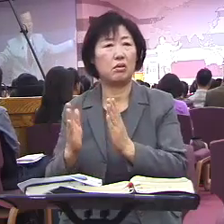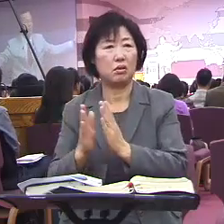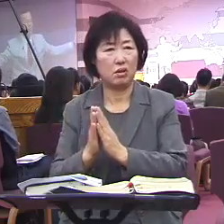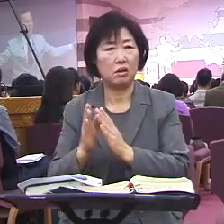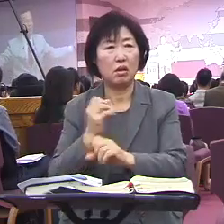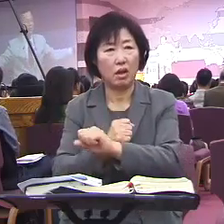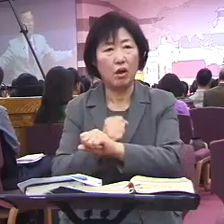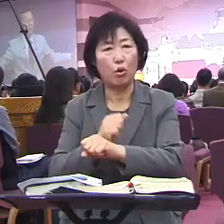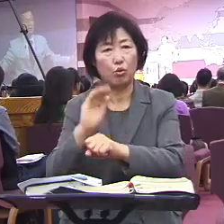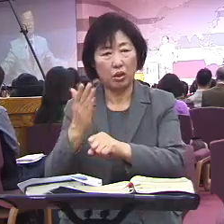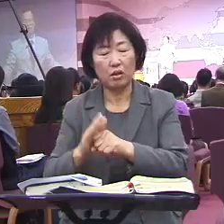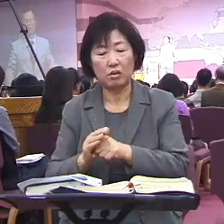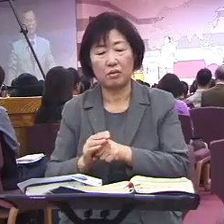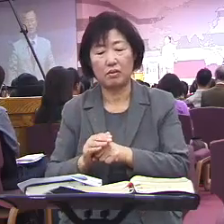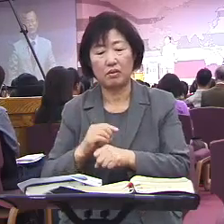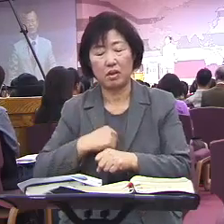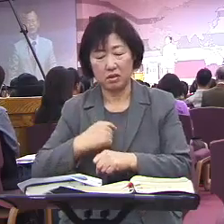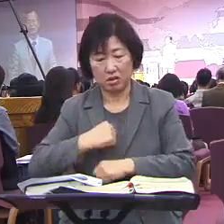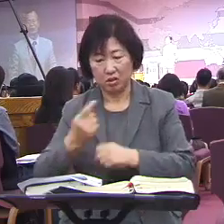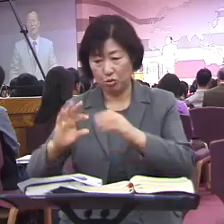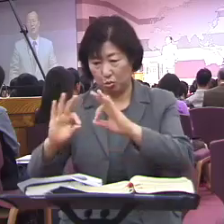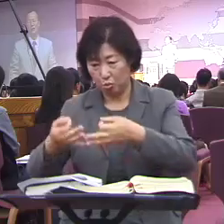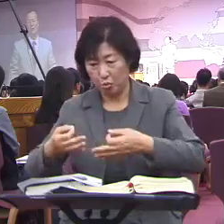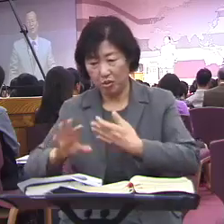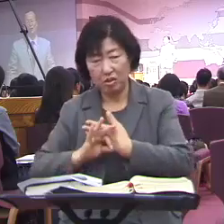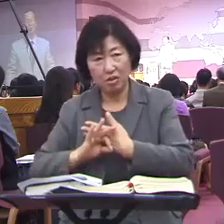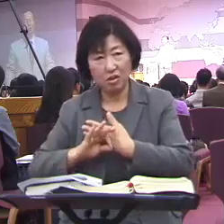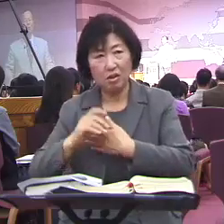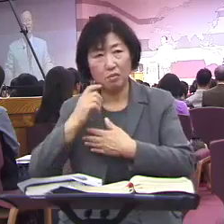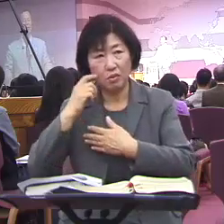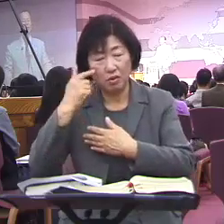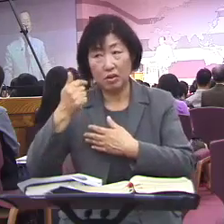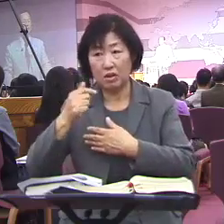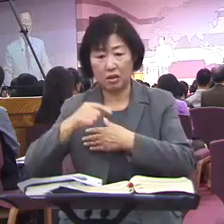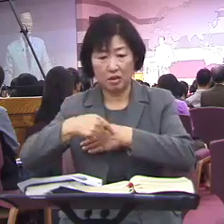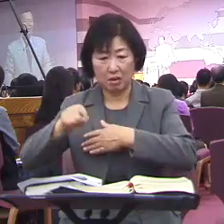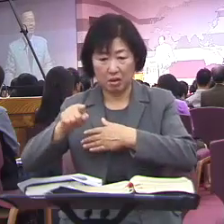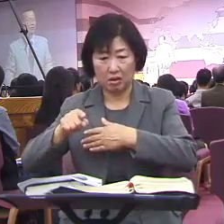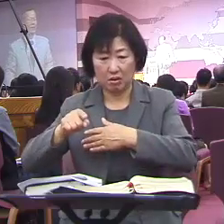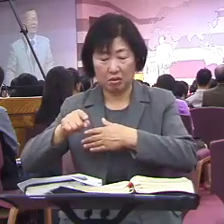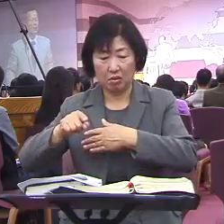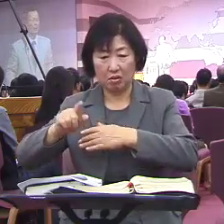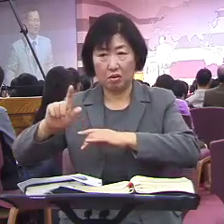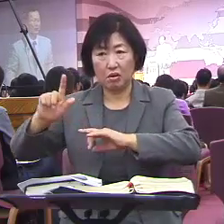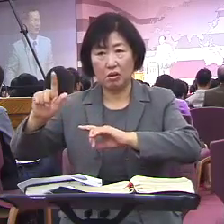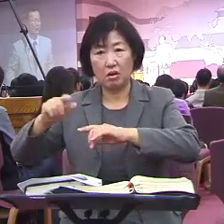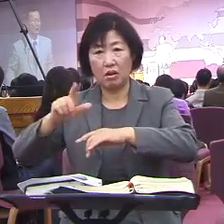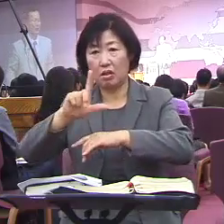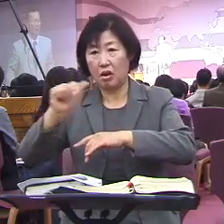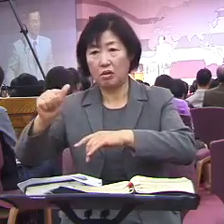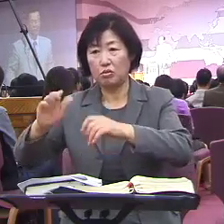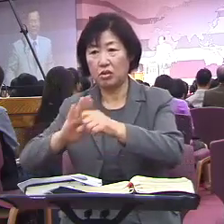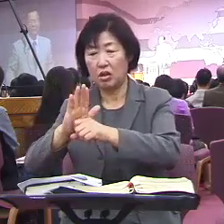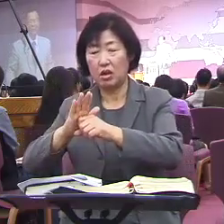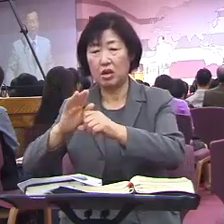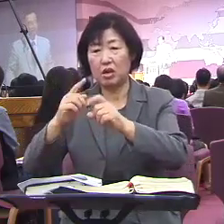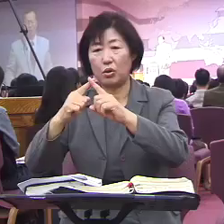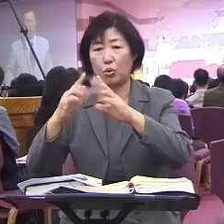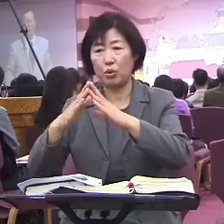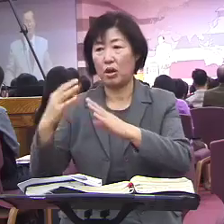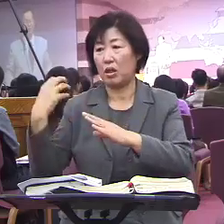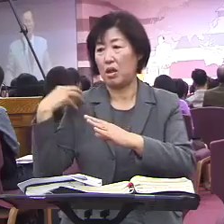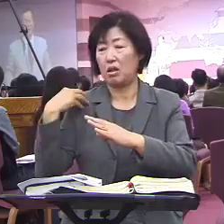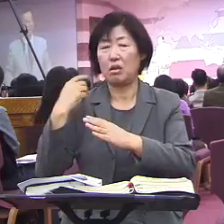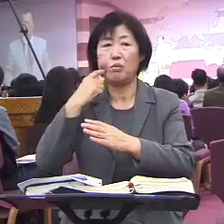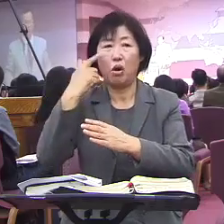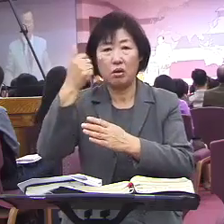거예요. 저 자신도 보면은 겉으로 보기에는 제 취미가 남가주 사랑의 교회 담임 목사는 뭐 거대한